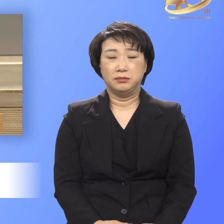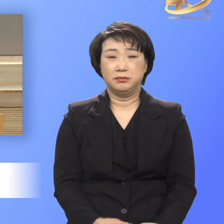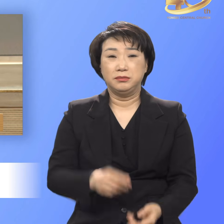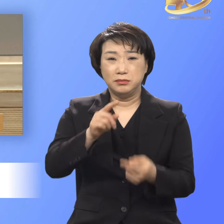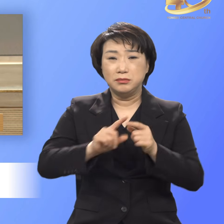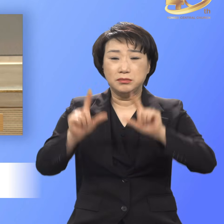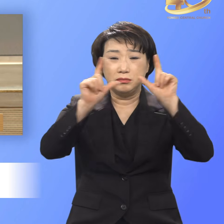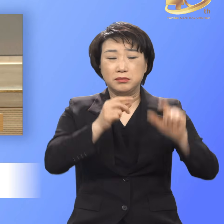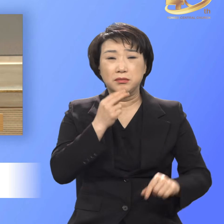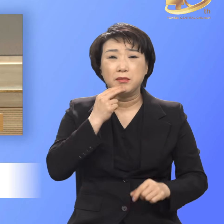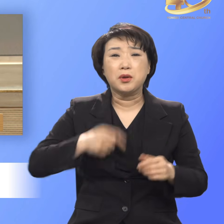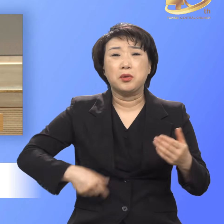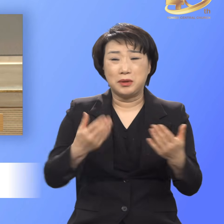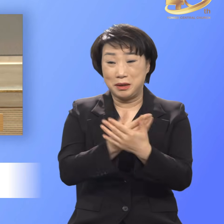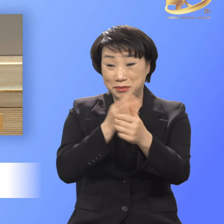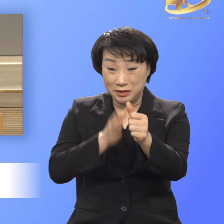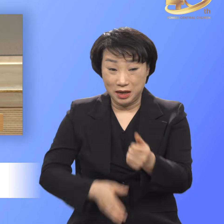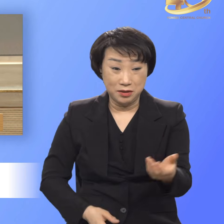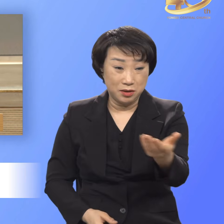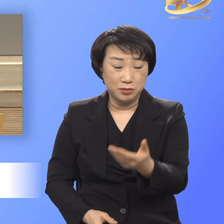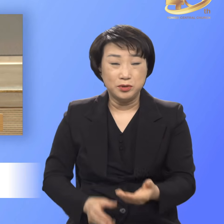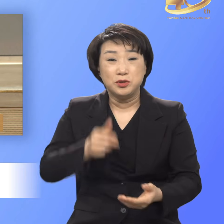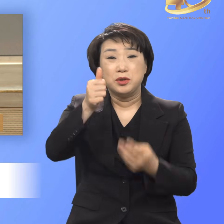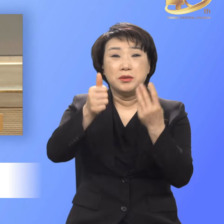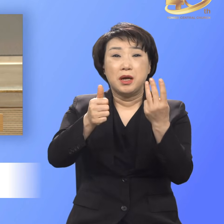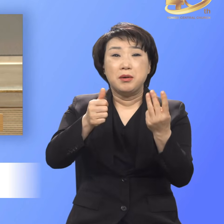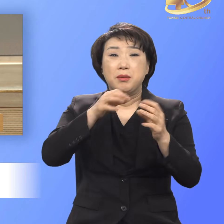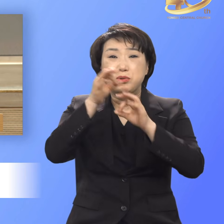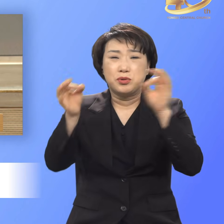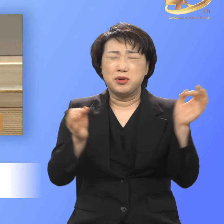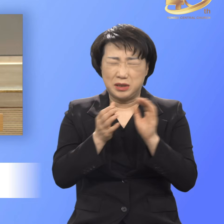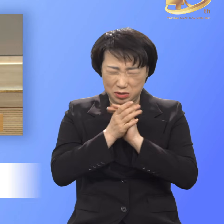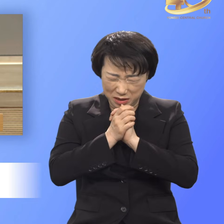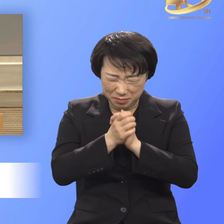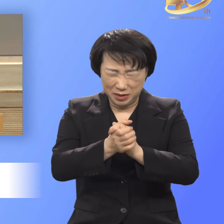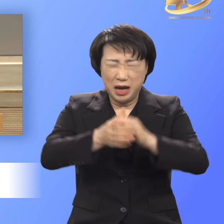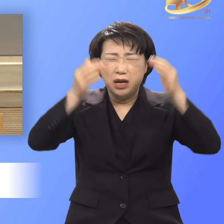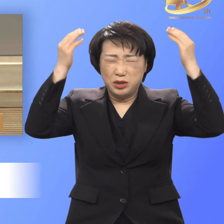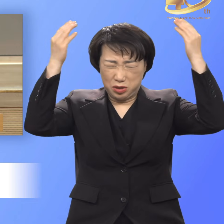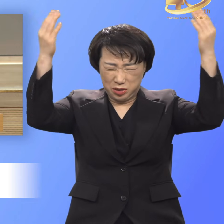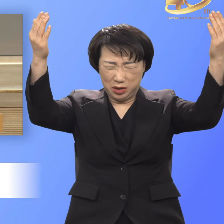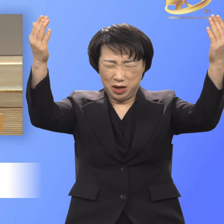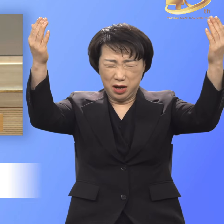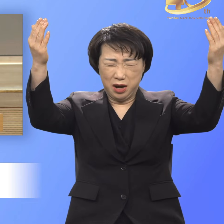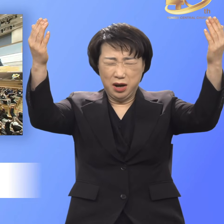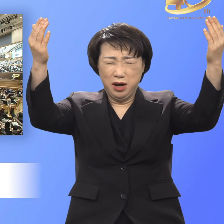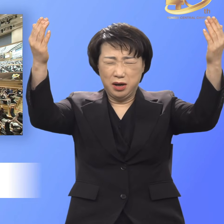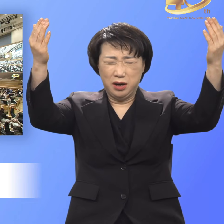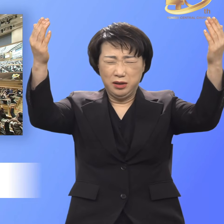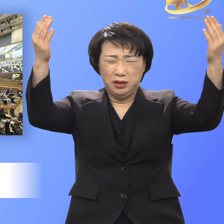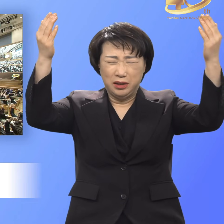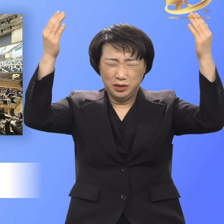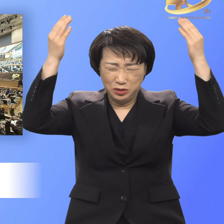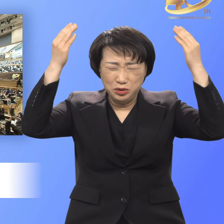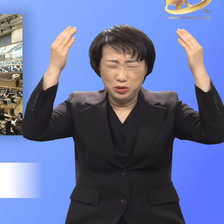그렇게 못 산 거 회개하자. 주여 삼창하고 기도하겠습니다.